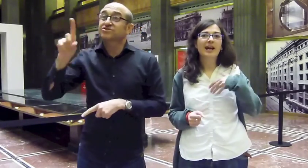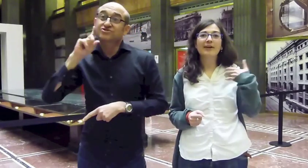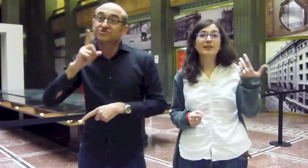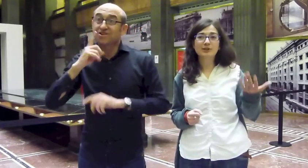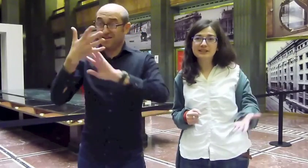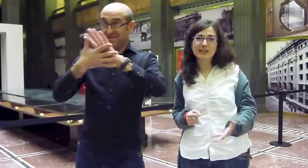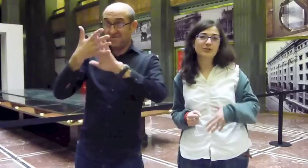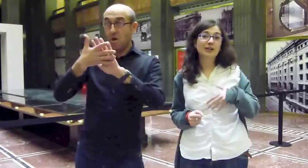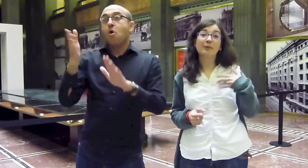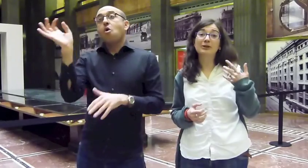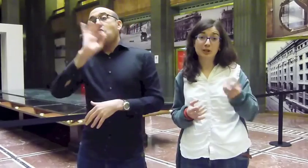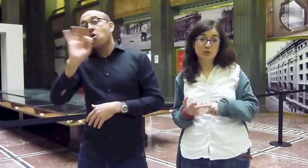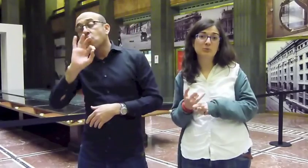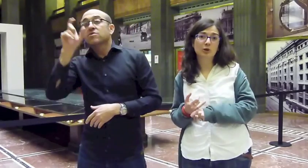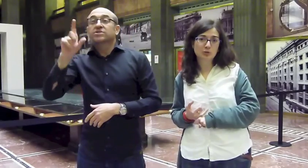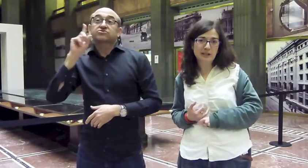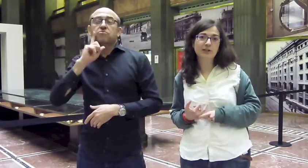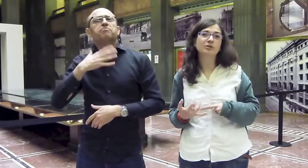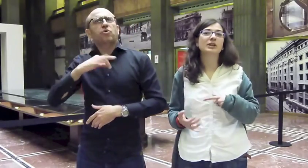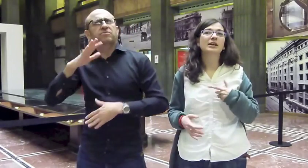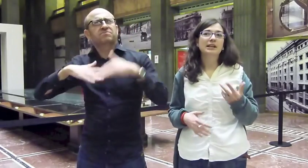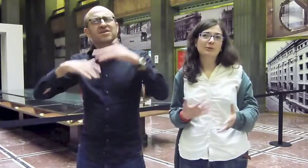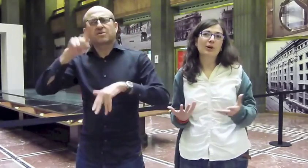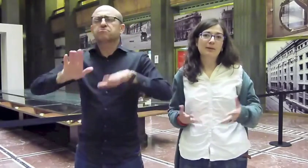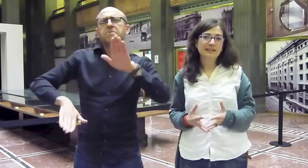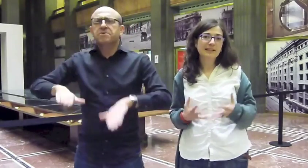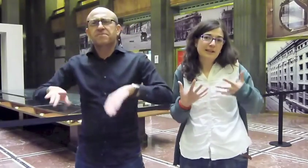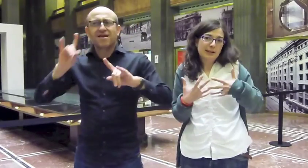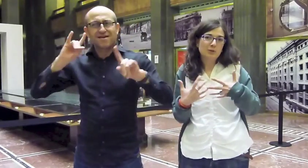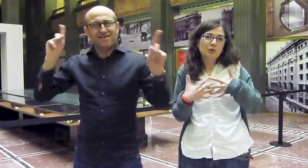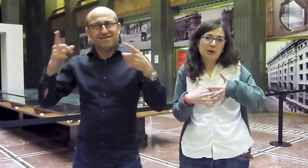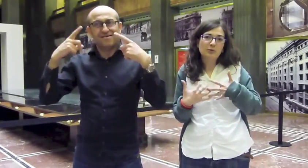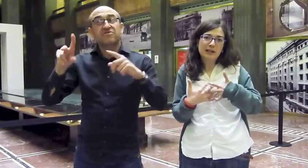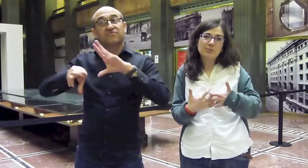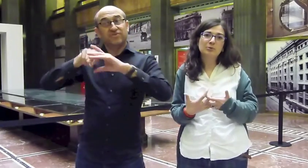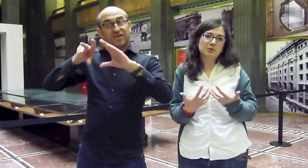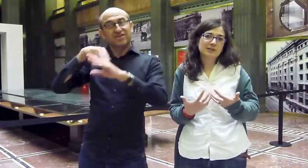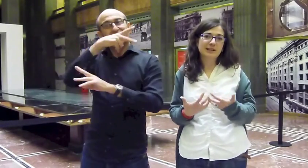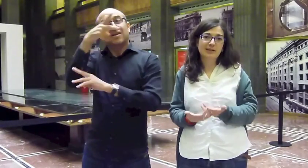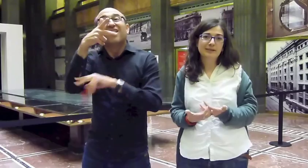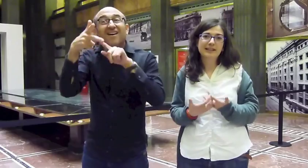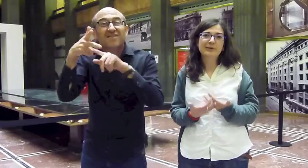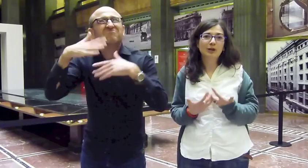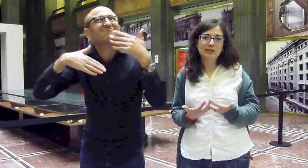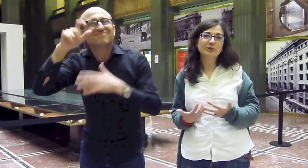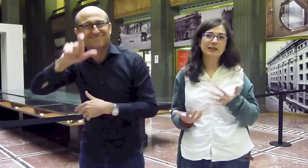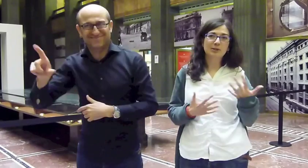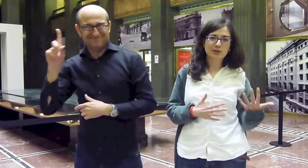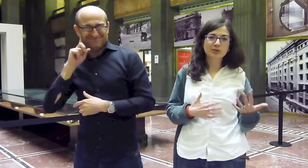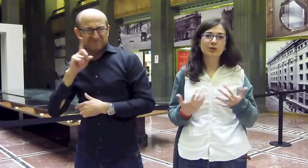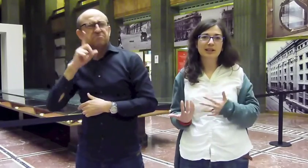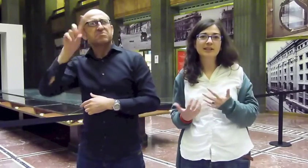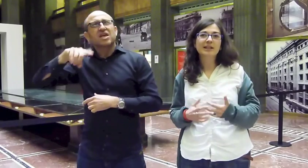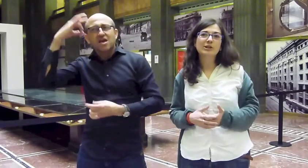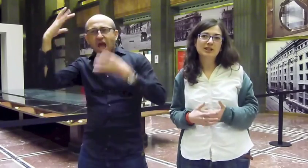difusión, haciendo diseños, grabando ellos mismos los vídeos. Y bueno, la verdad es que hemos formado un equipo pues, bastante bonito, ¿no?, entre